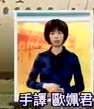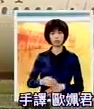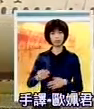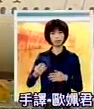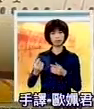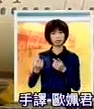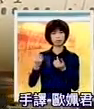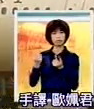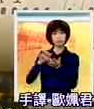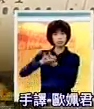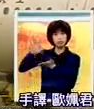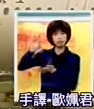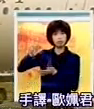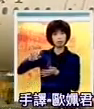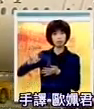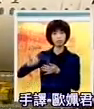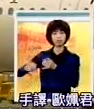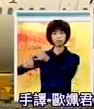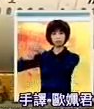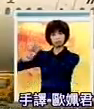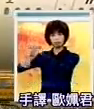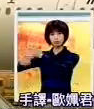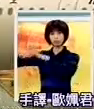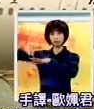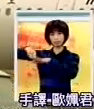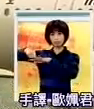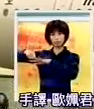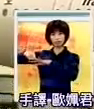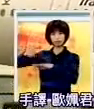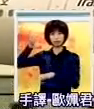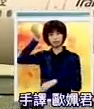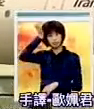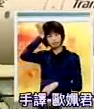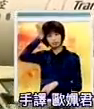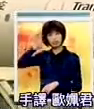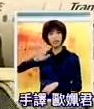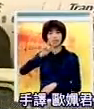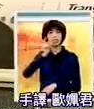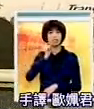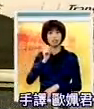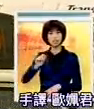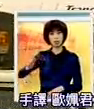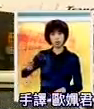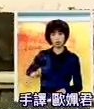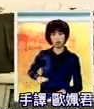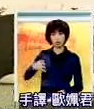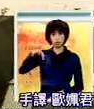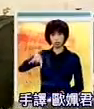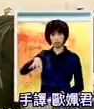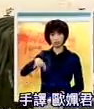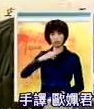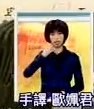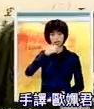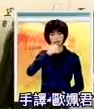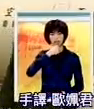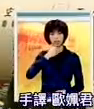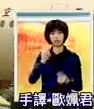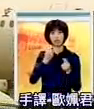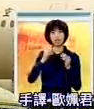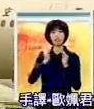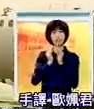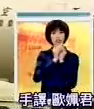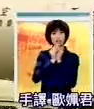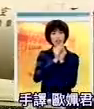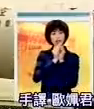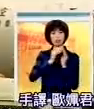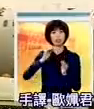别是要飞往北京、上海、深圳、杭州、天津还有广州。那我们台湾呢是总共就是包含了桃园以及上